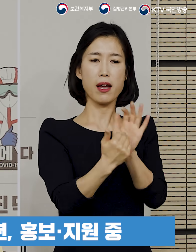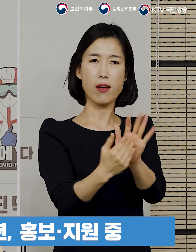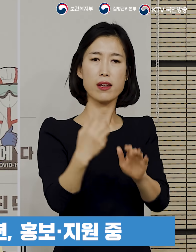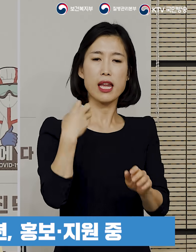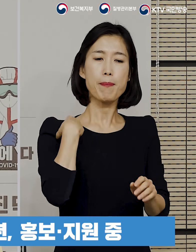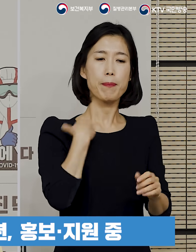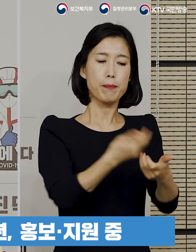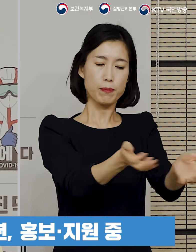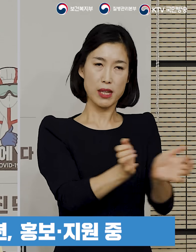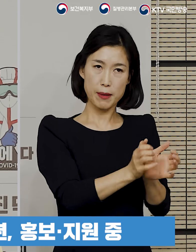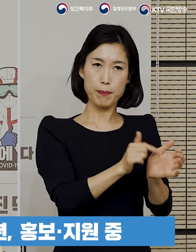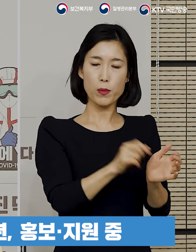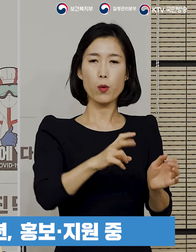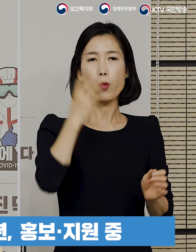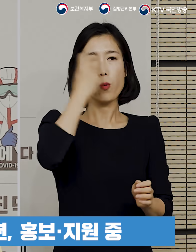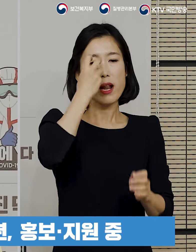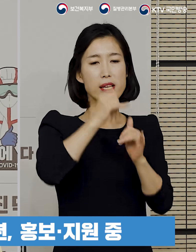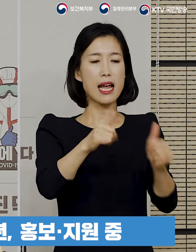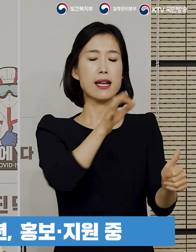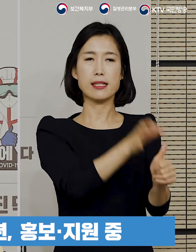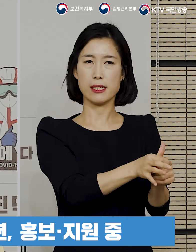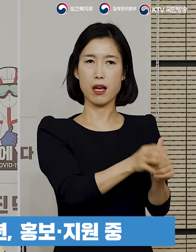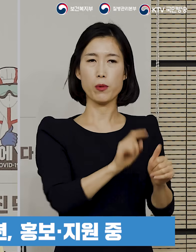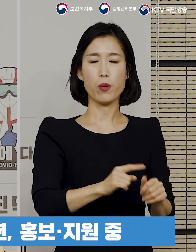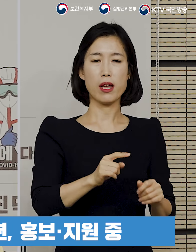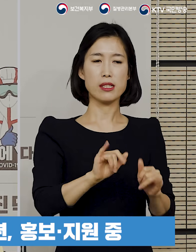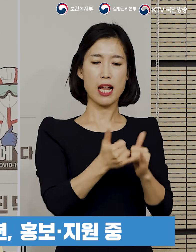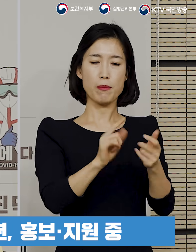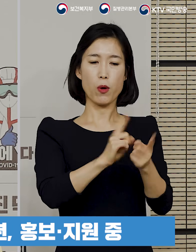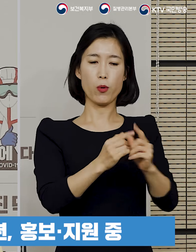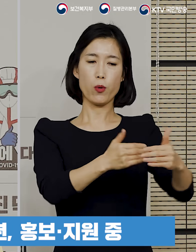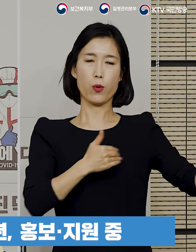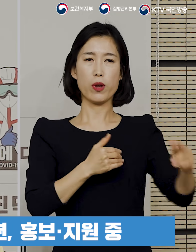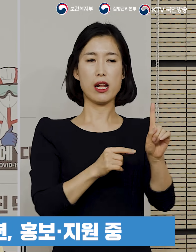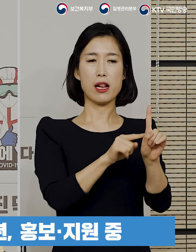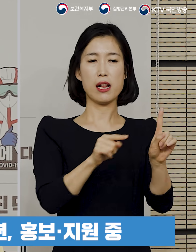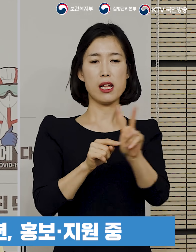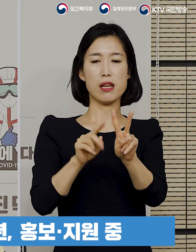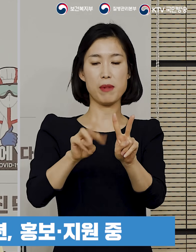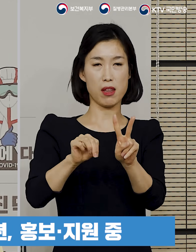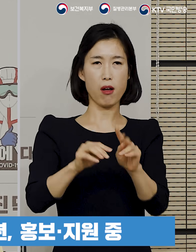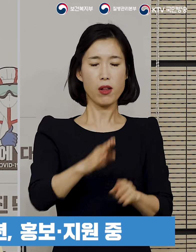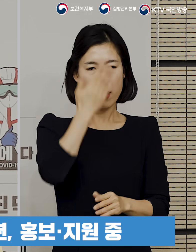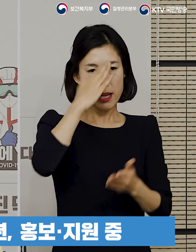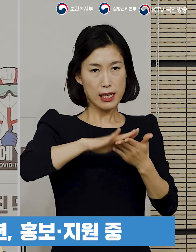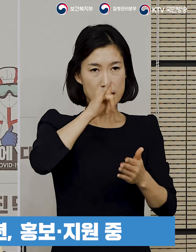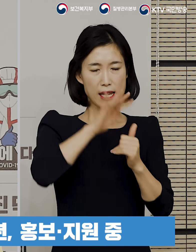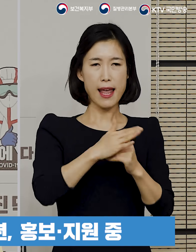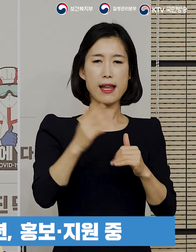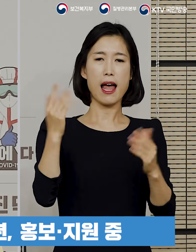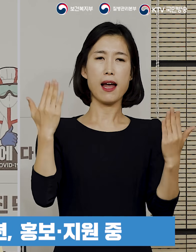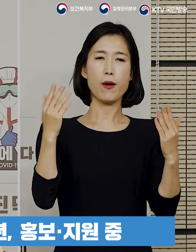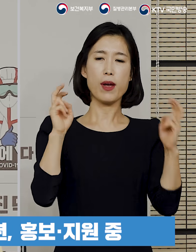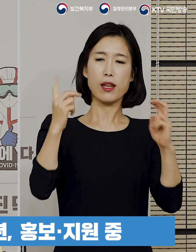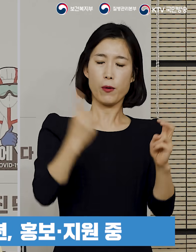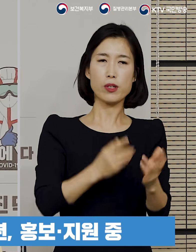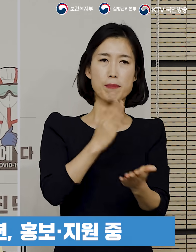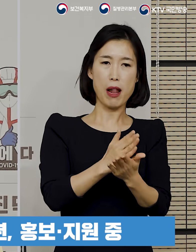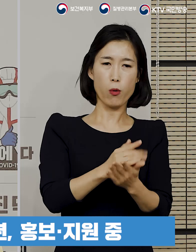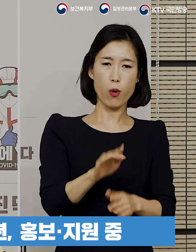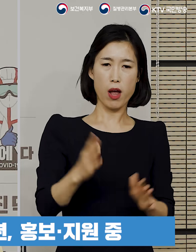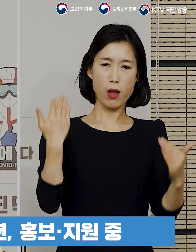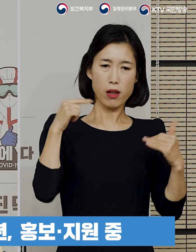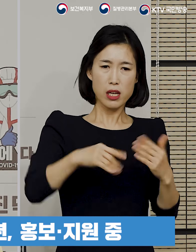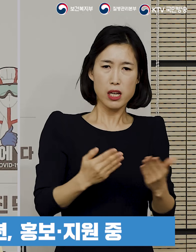방역 담당 부서와 관리자 지정, 1, 2m의 거리 두기, 유증상자는 출근 중단 및